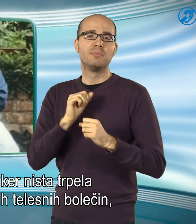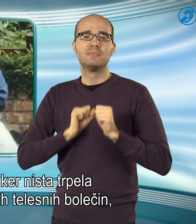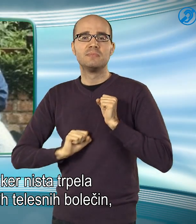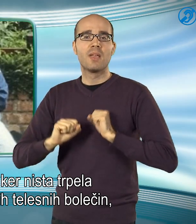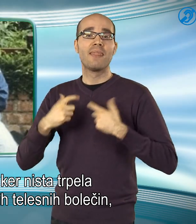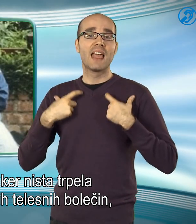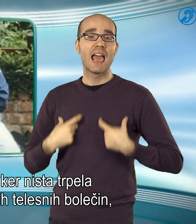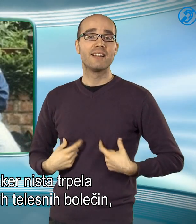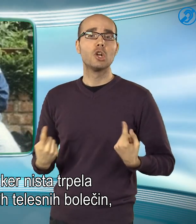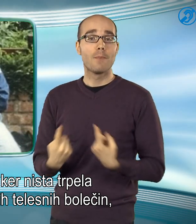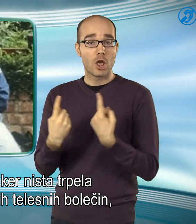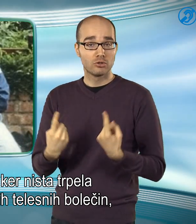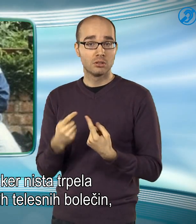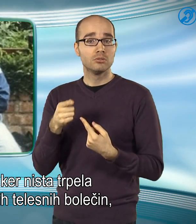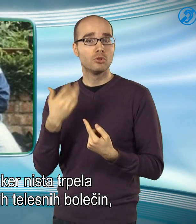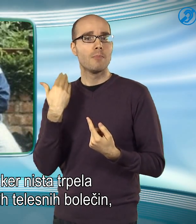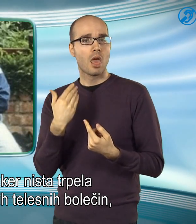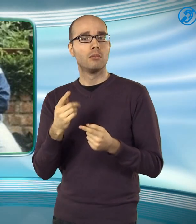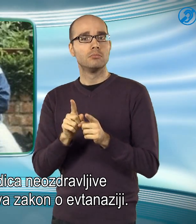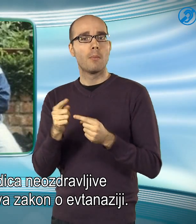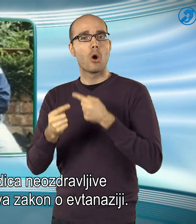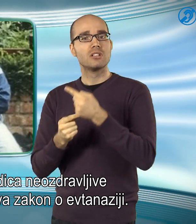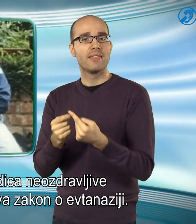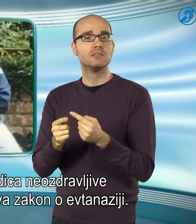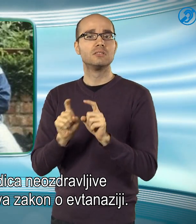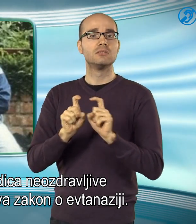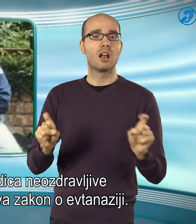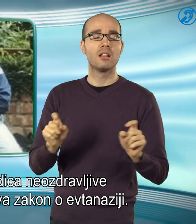posledica neozdravljive bolezni, kot zahteva zakon o evtanaziji.